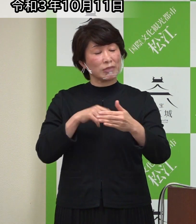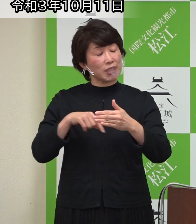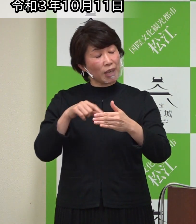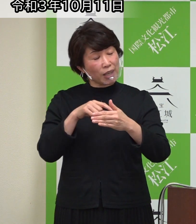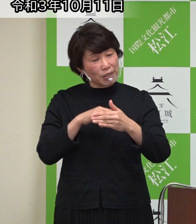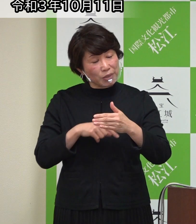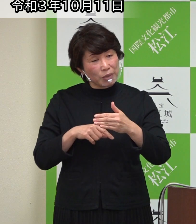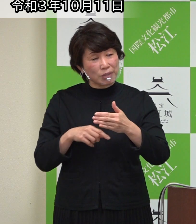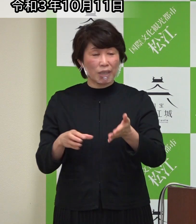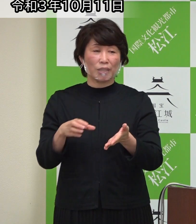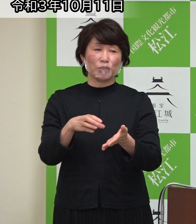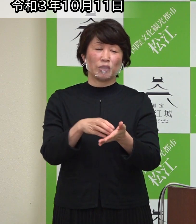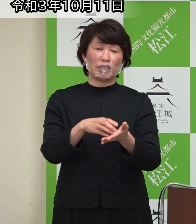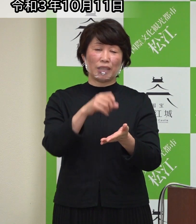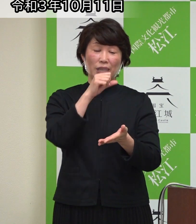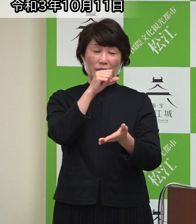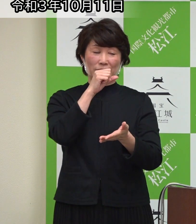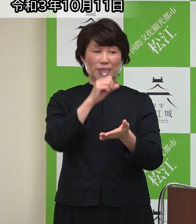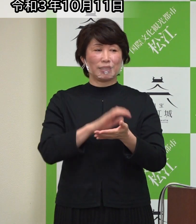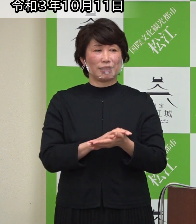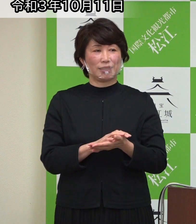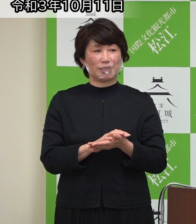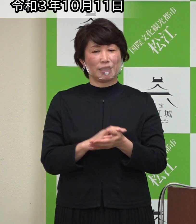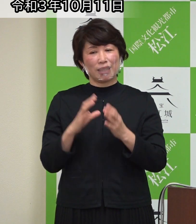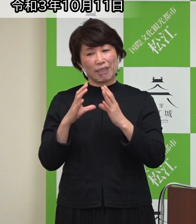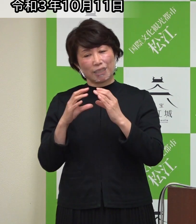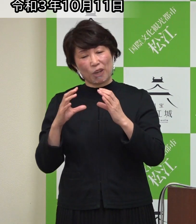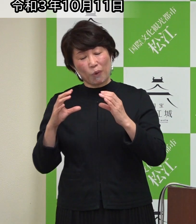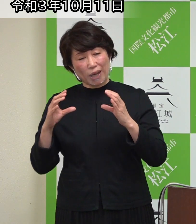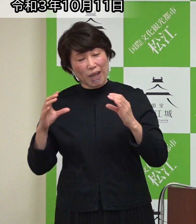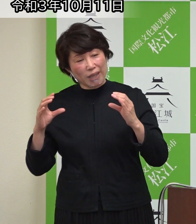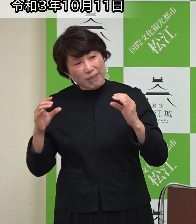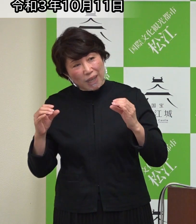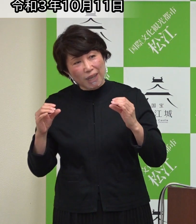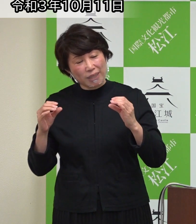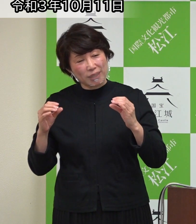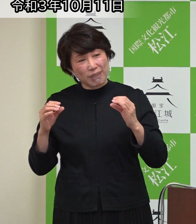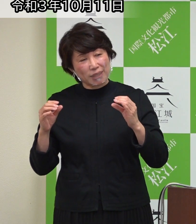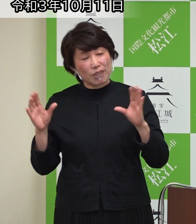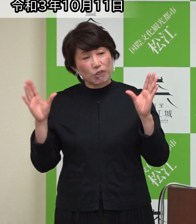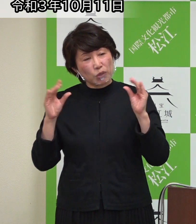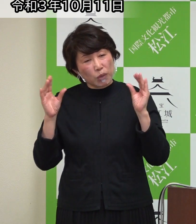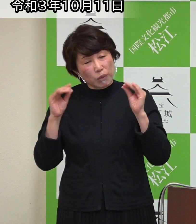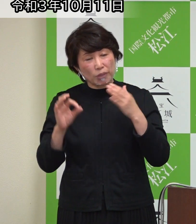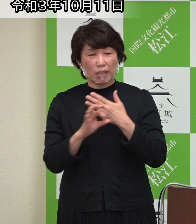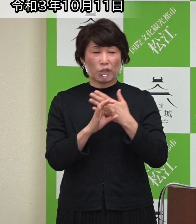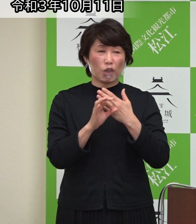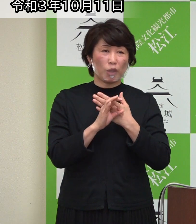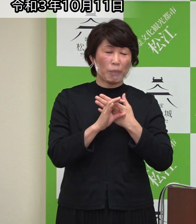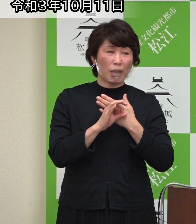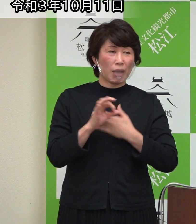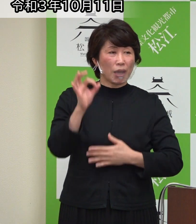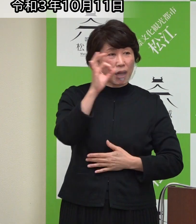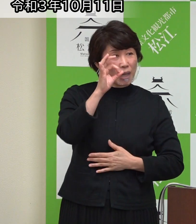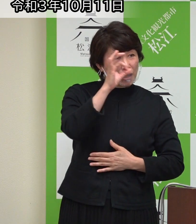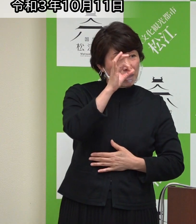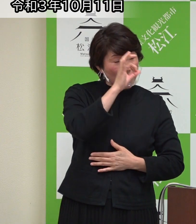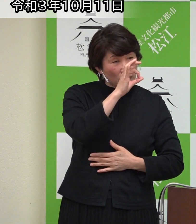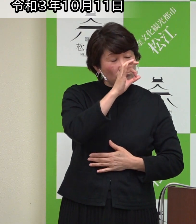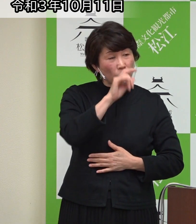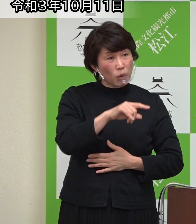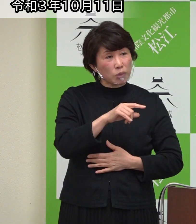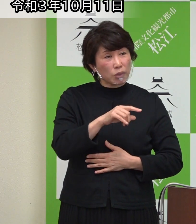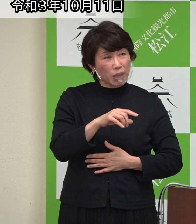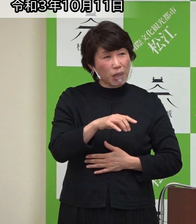ています。どうしてもそういう柔らかい話題っていうのはその観光情報だったり、それこそ先ほど読売さんもおっしゃってましたけど花鳥風月的